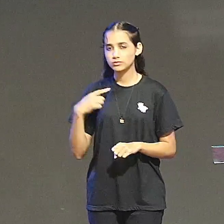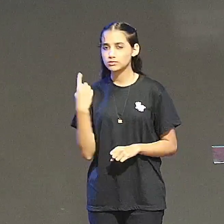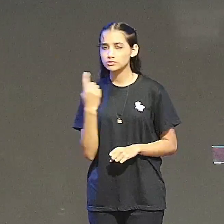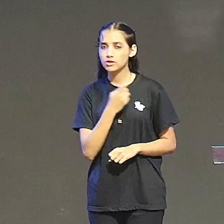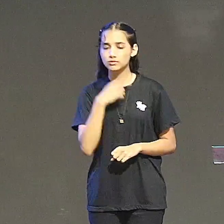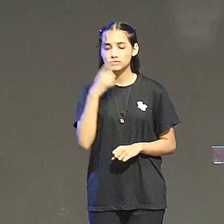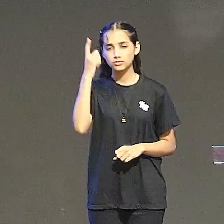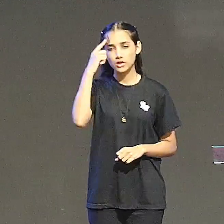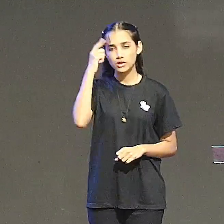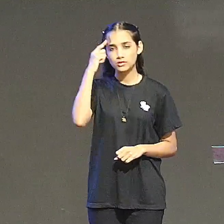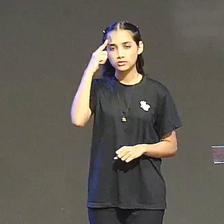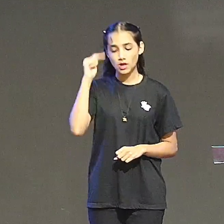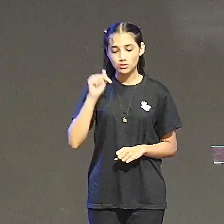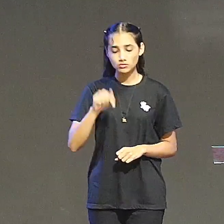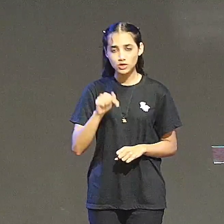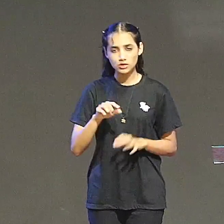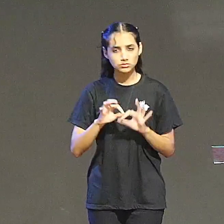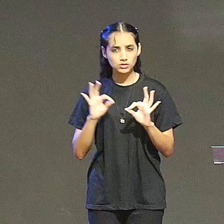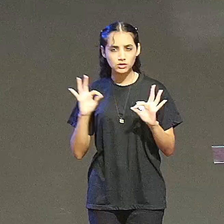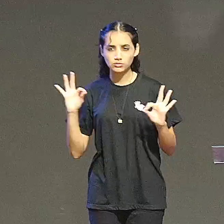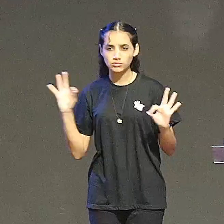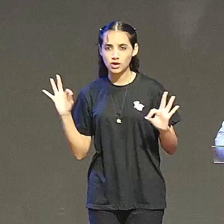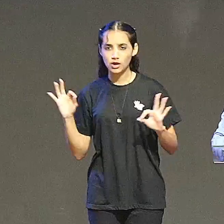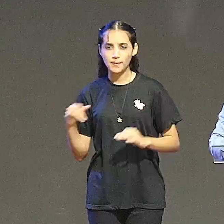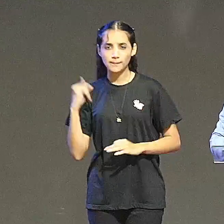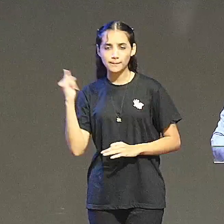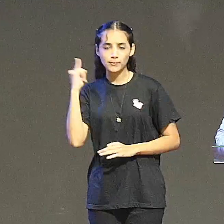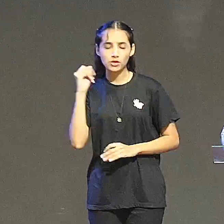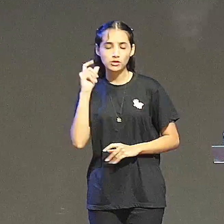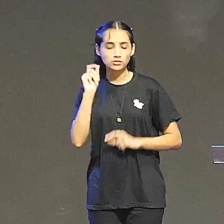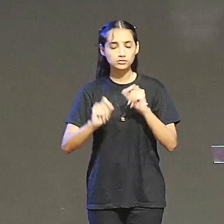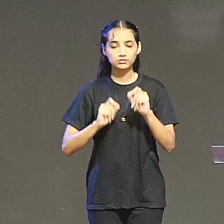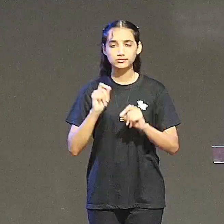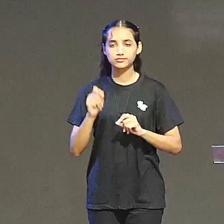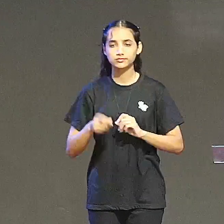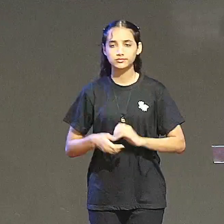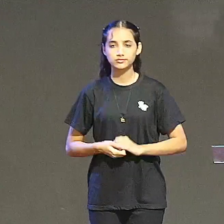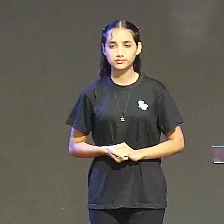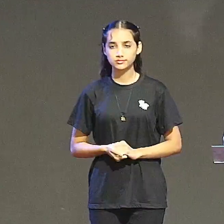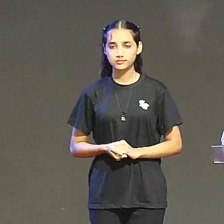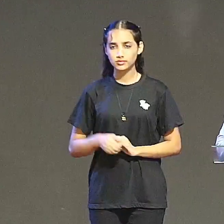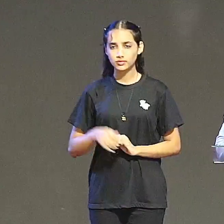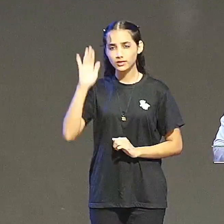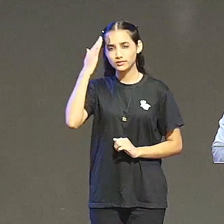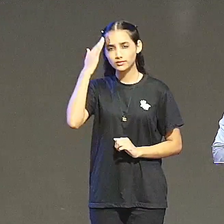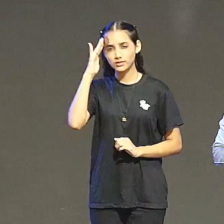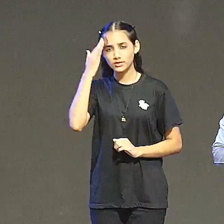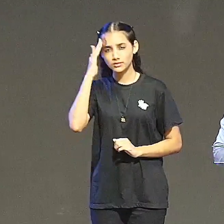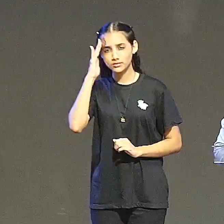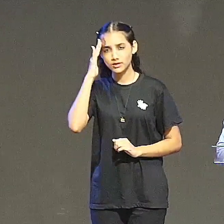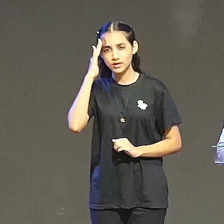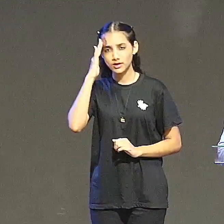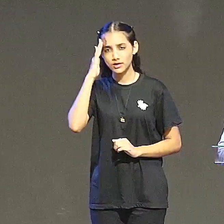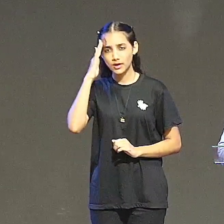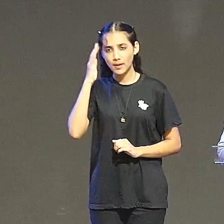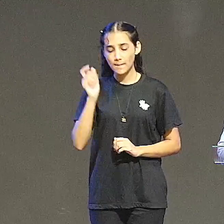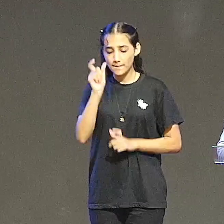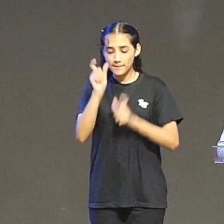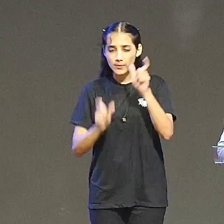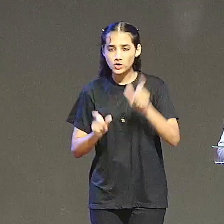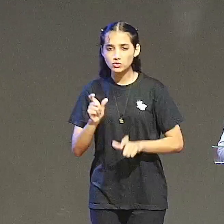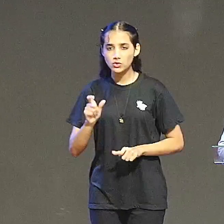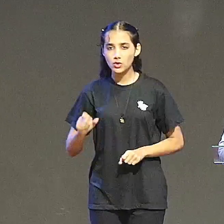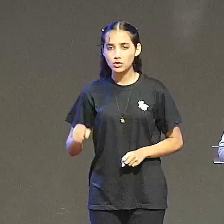nosso planeta outra coisa importantíssima pra gente é entender quanta gente tem nesse mundo e de repente